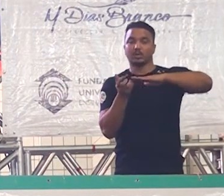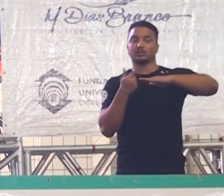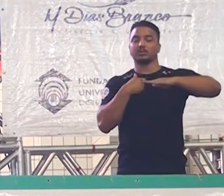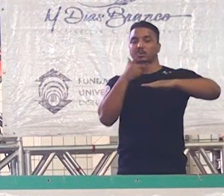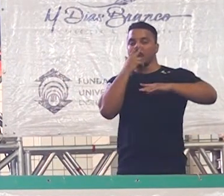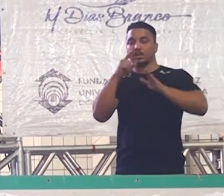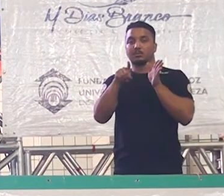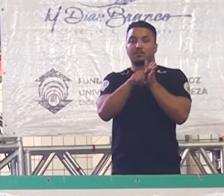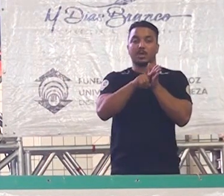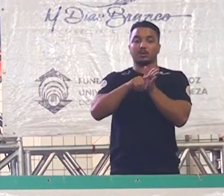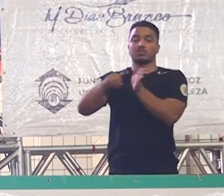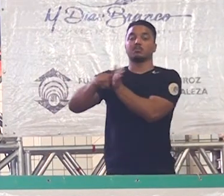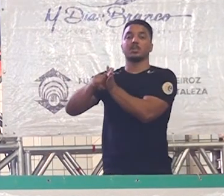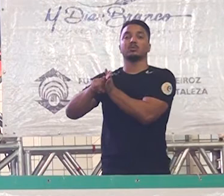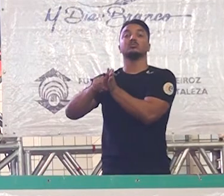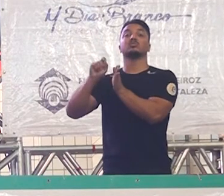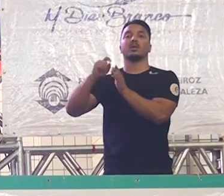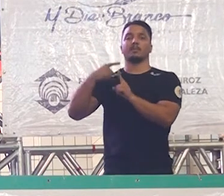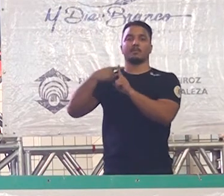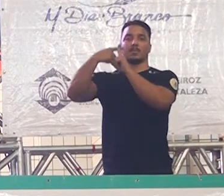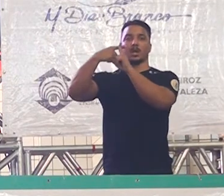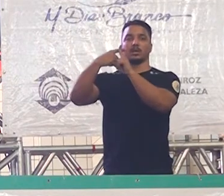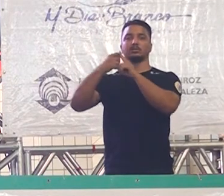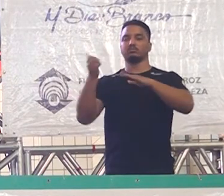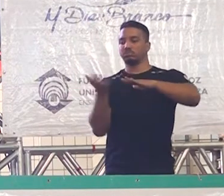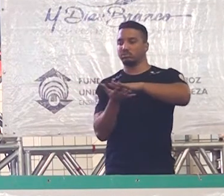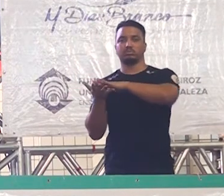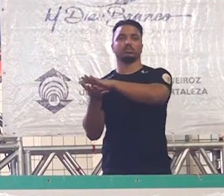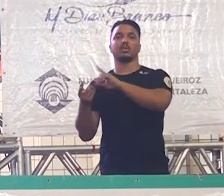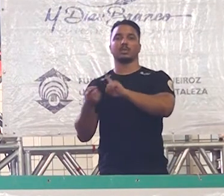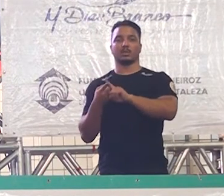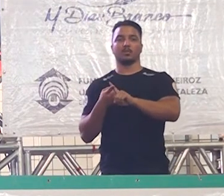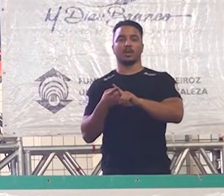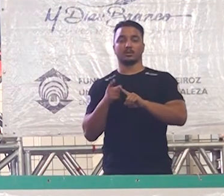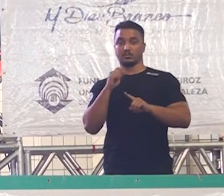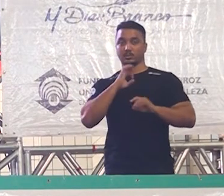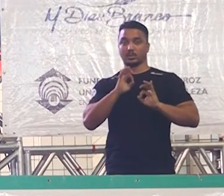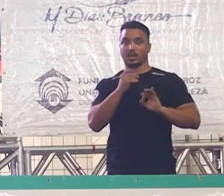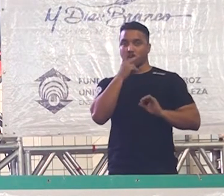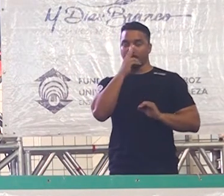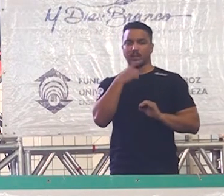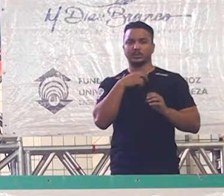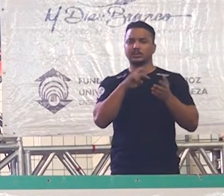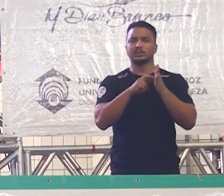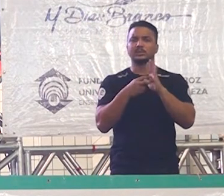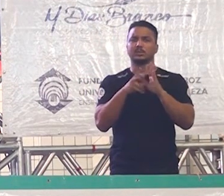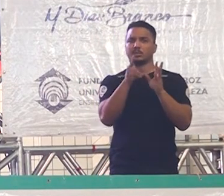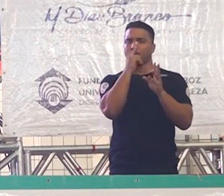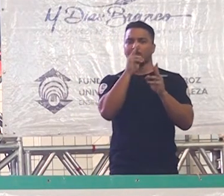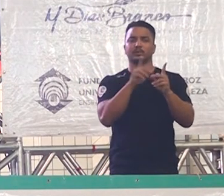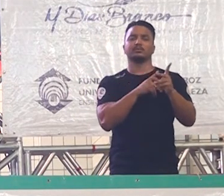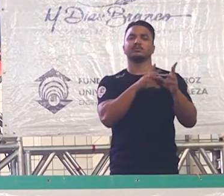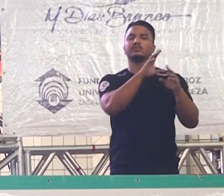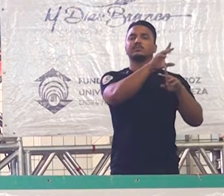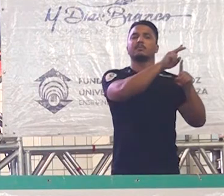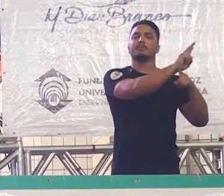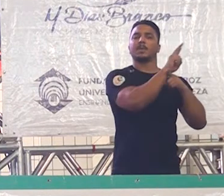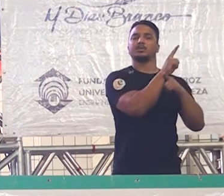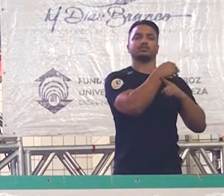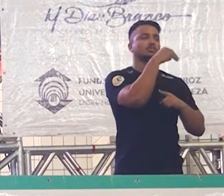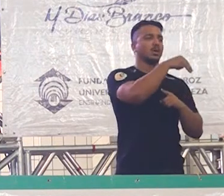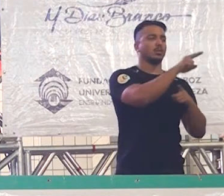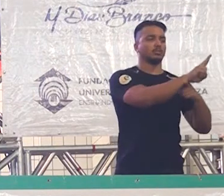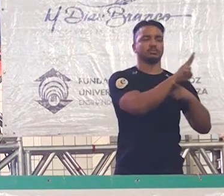negativa, menos com menos, dá mais, movimento acelerado. Então eu faço essa mnemônica para associar a matemática